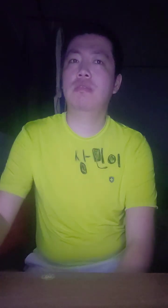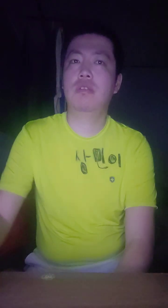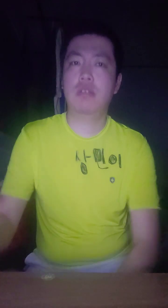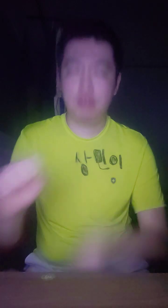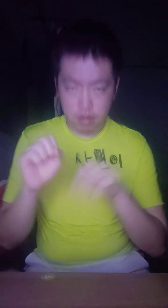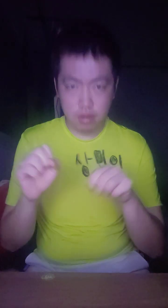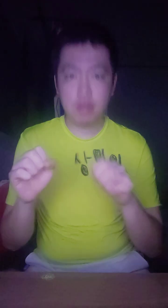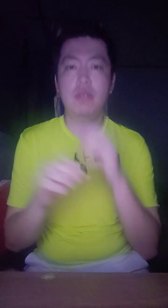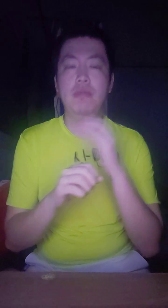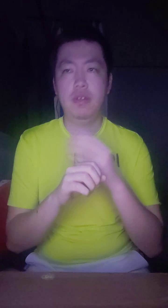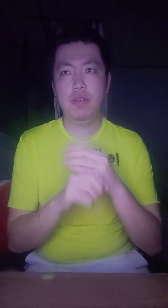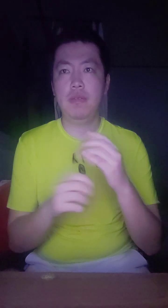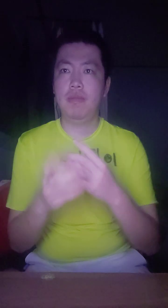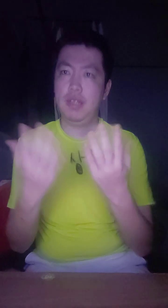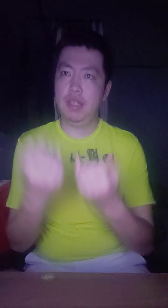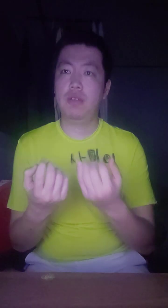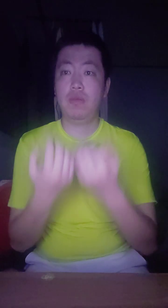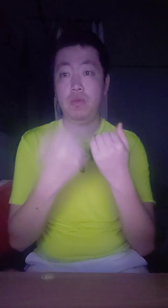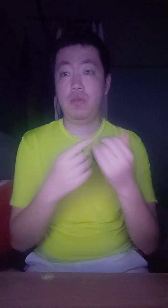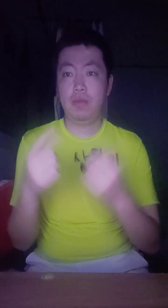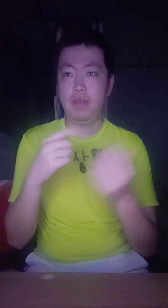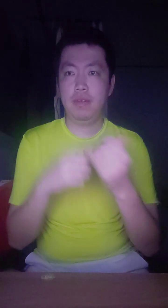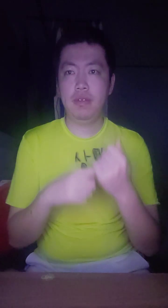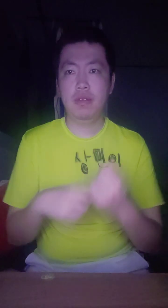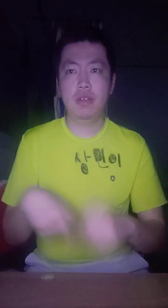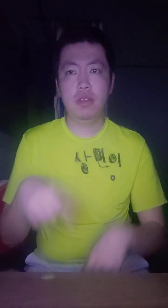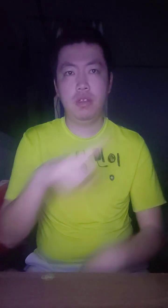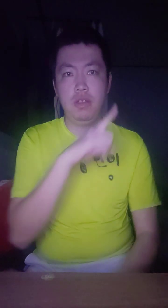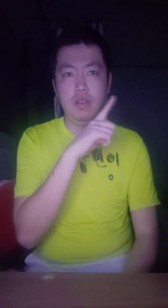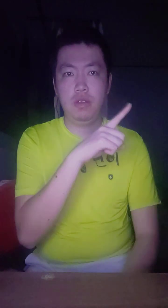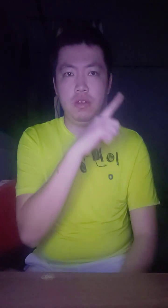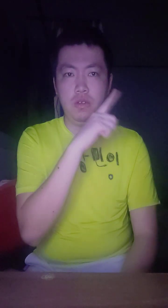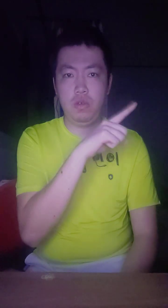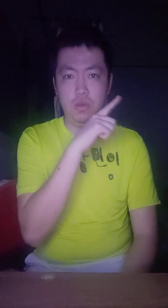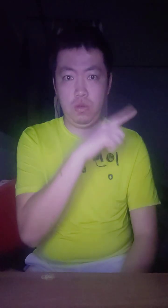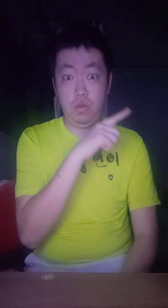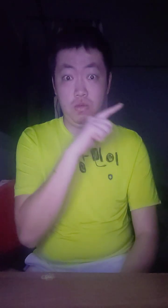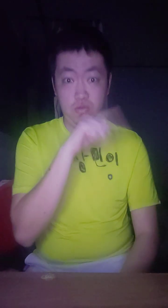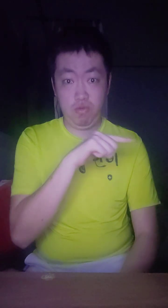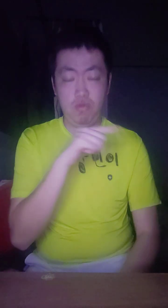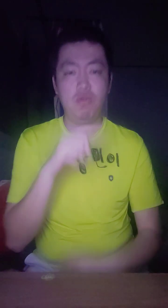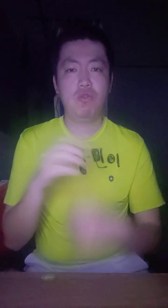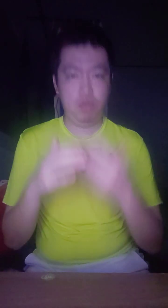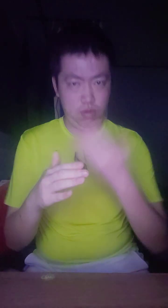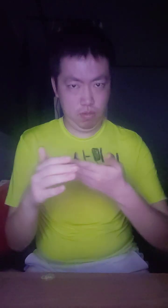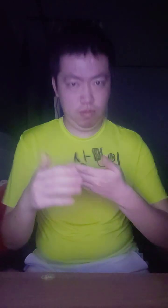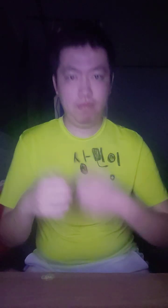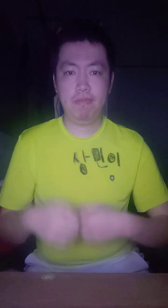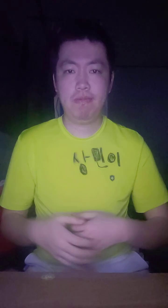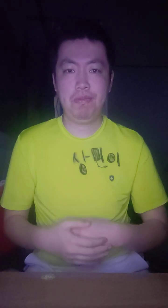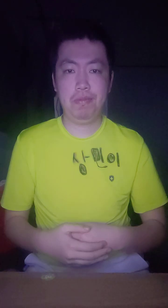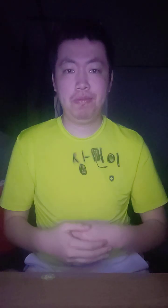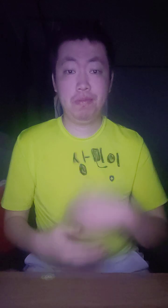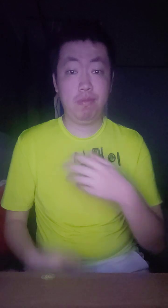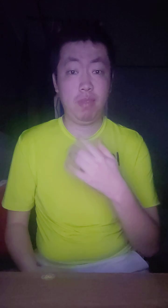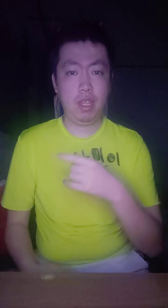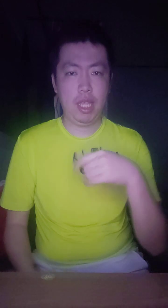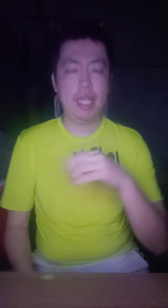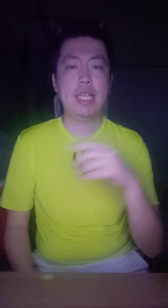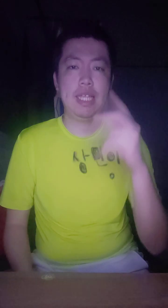안녕하십니까, 전사옥입니다. 더 많은 뉴스와 라이브 이벤트를 보고 싶으시면 화면 오른쪽을 눌러서 구독해 보시기 바랍니다. 또 저희 SBS 앱을